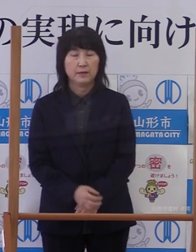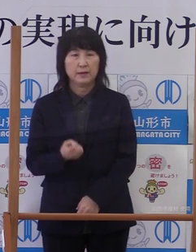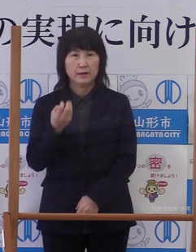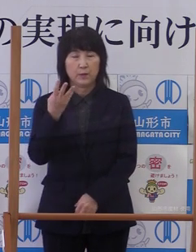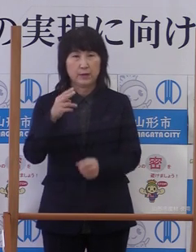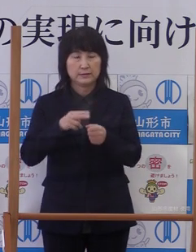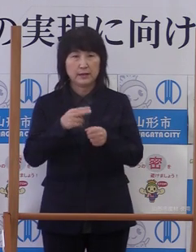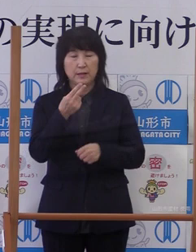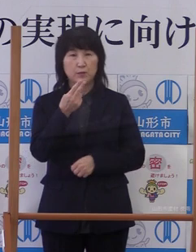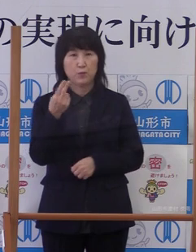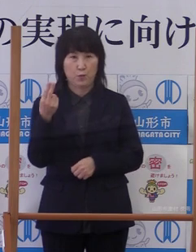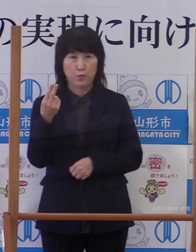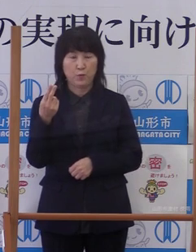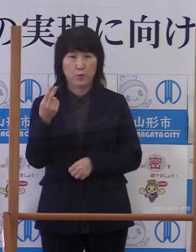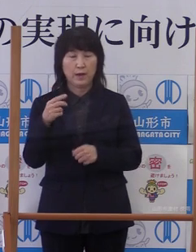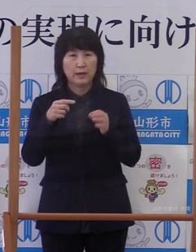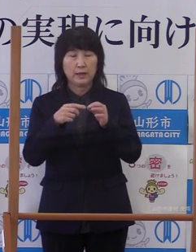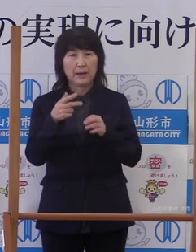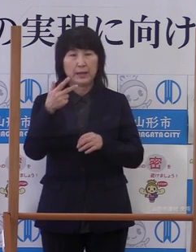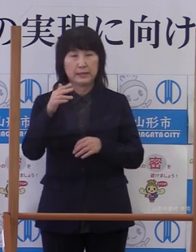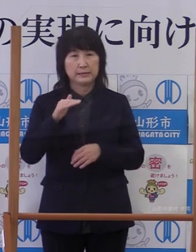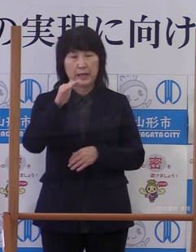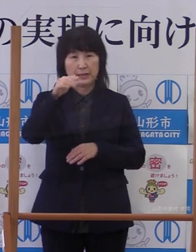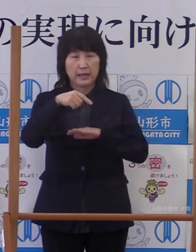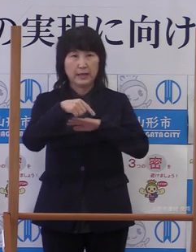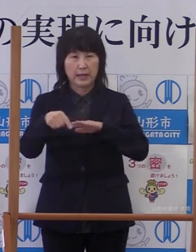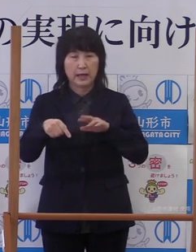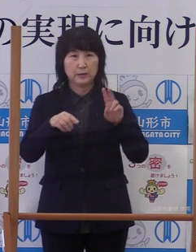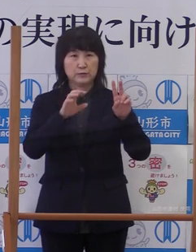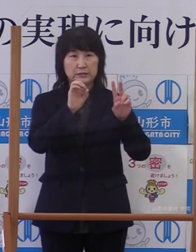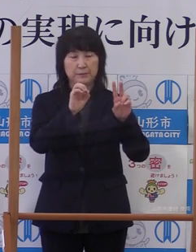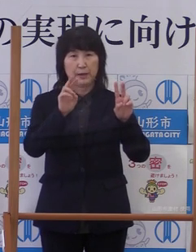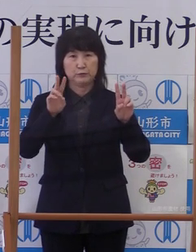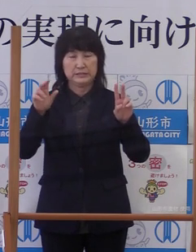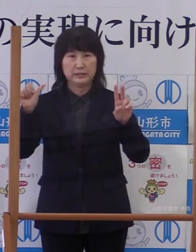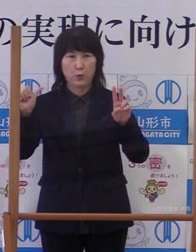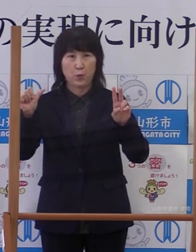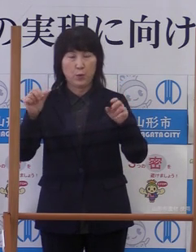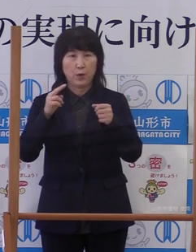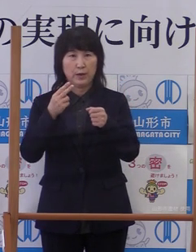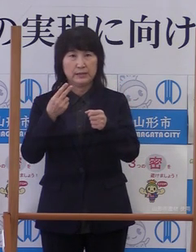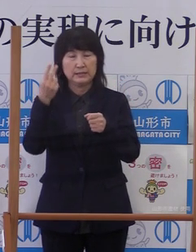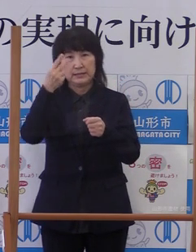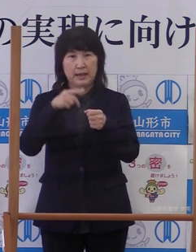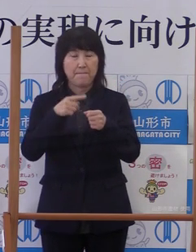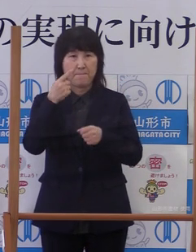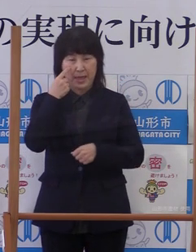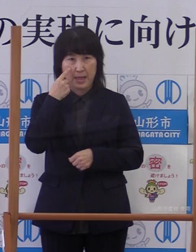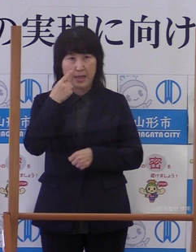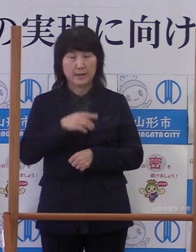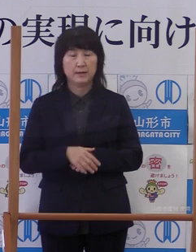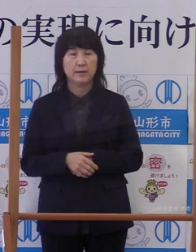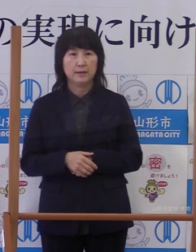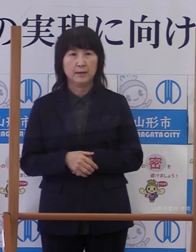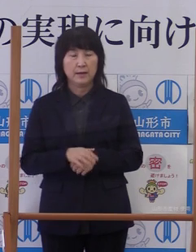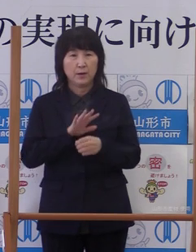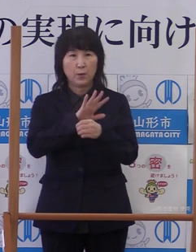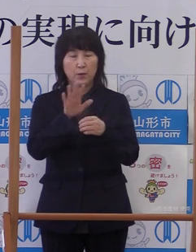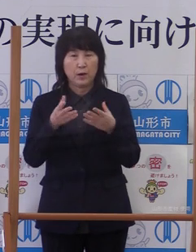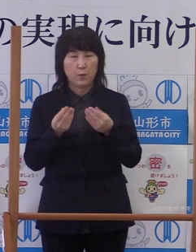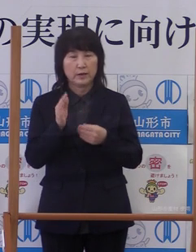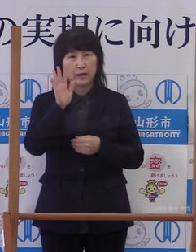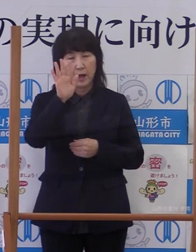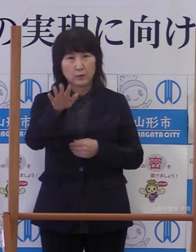では3年度は山形市発展計画2025の2年目の年であり、アフターコロナにお